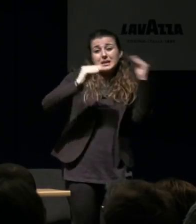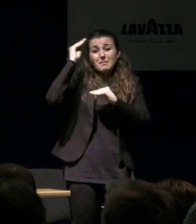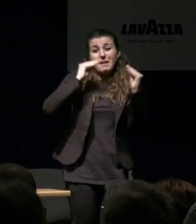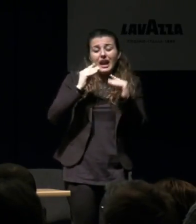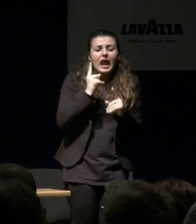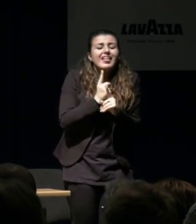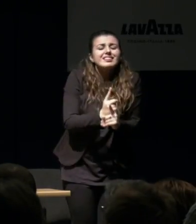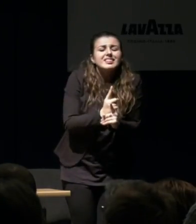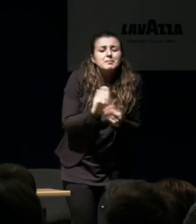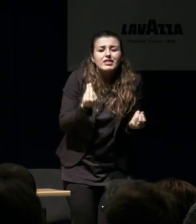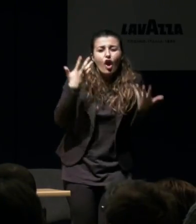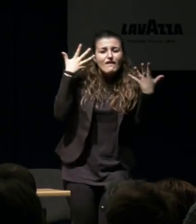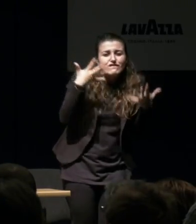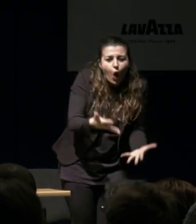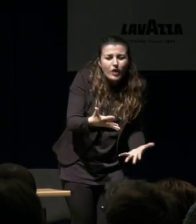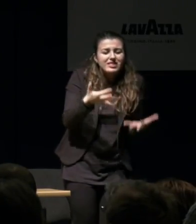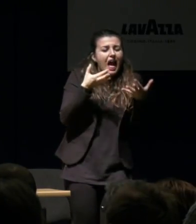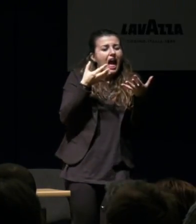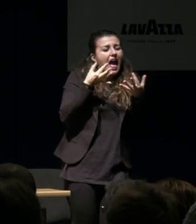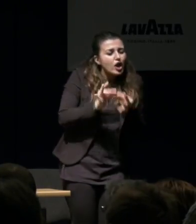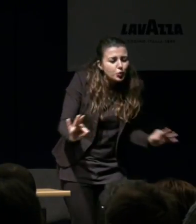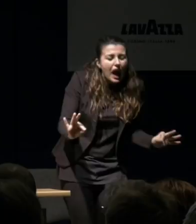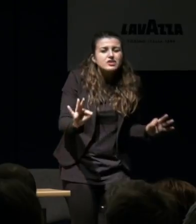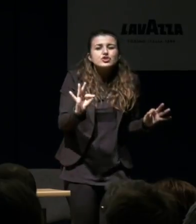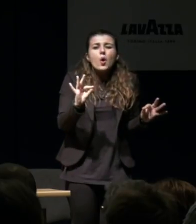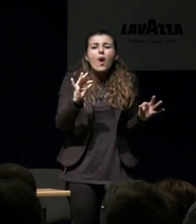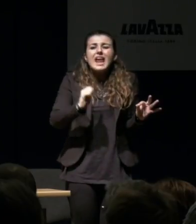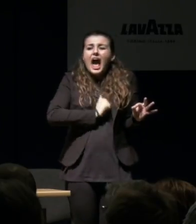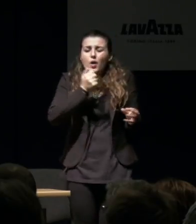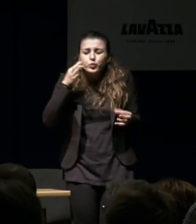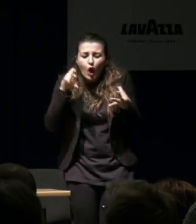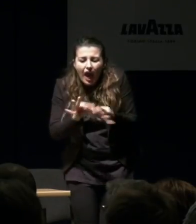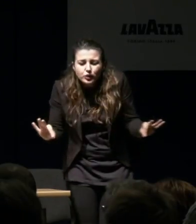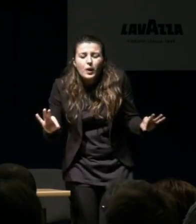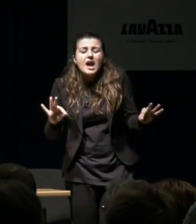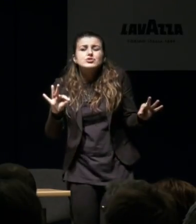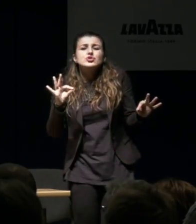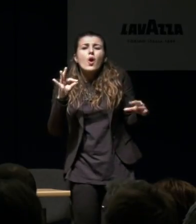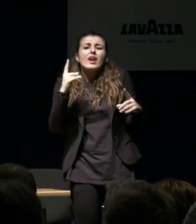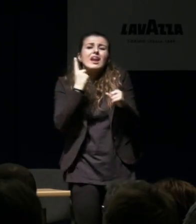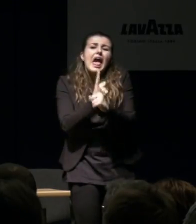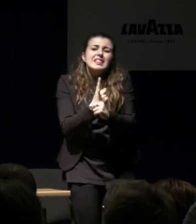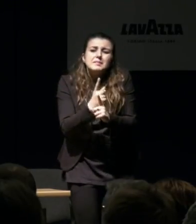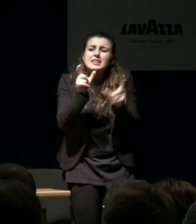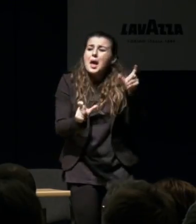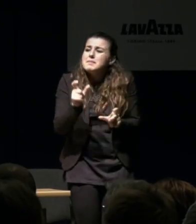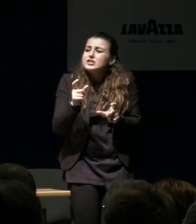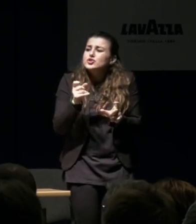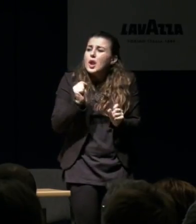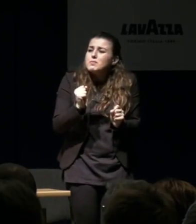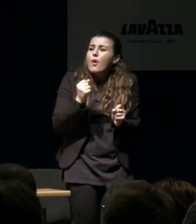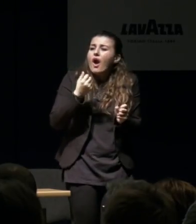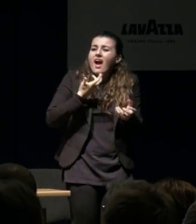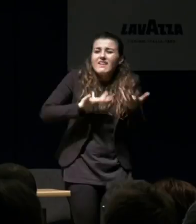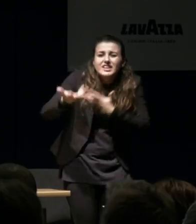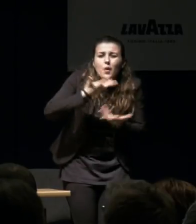dipendono dalla volontà dipendono dall educazione dipendono dal lavoro educazione dipendono dalle persone che decide di frequentare dipendono andare